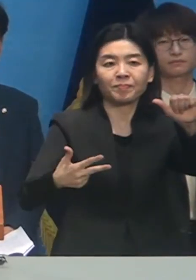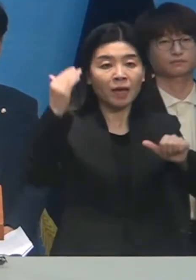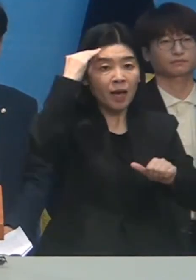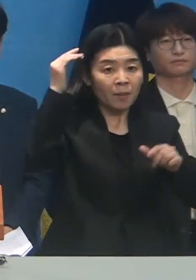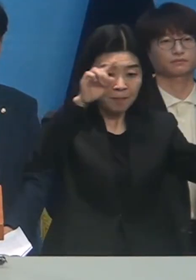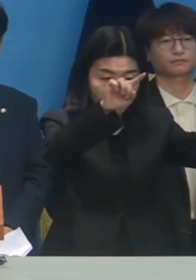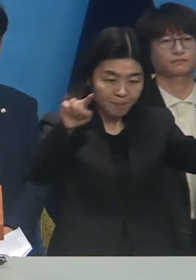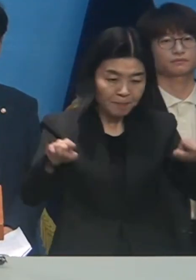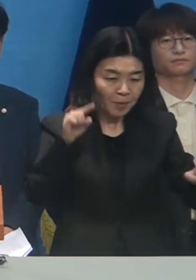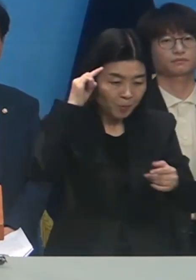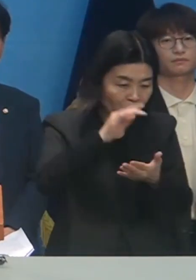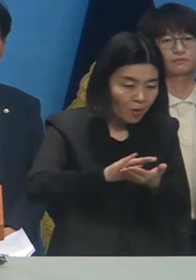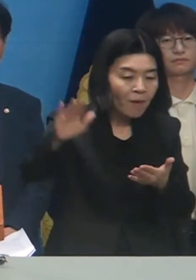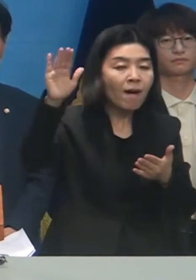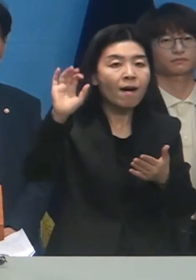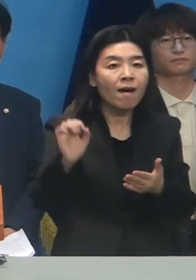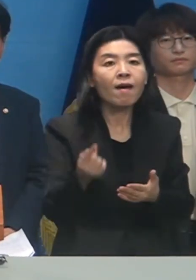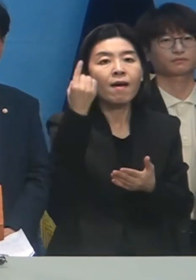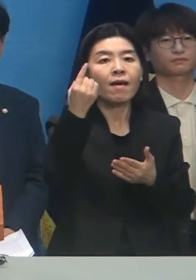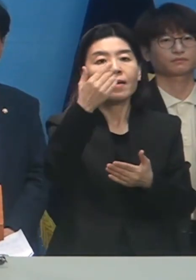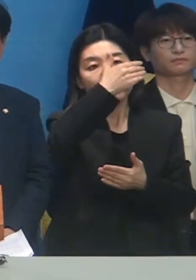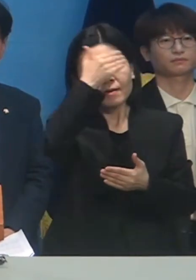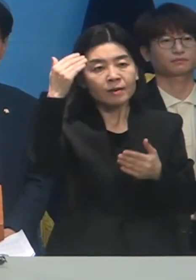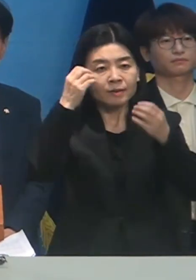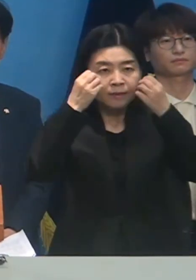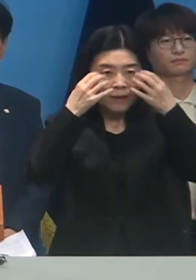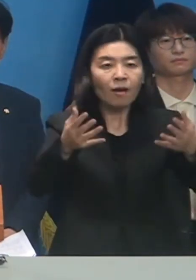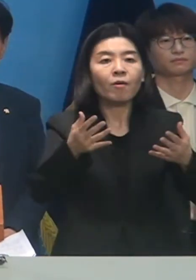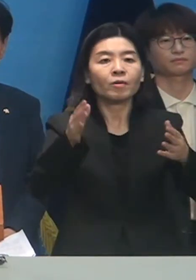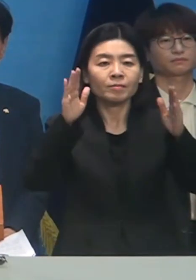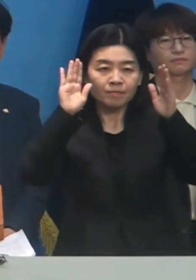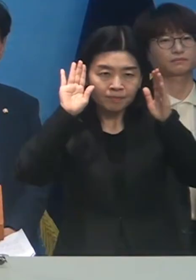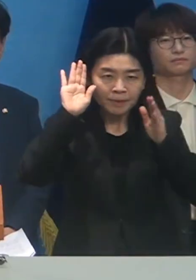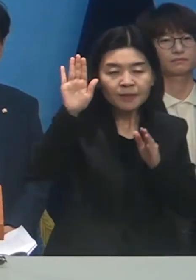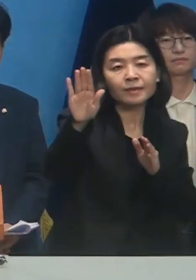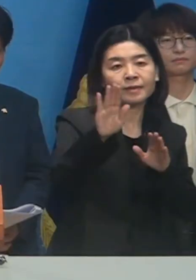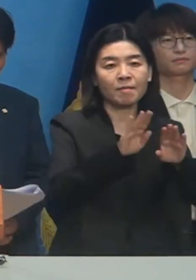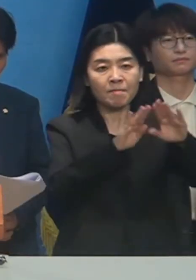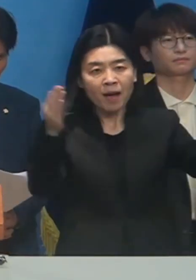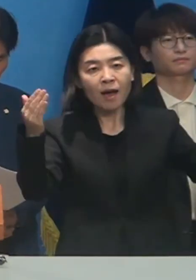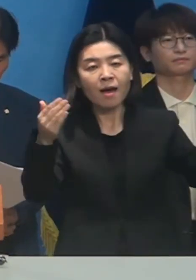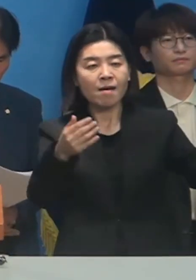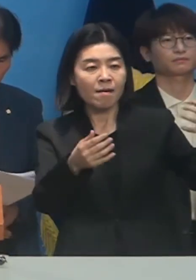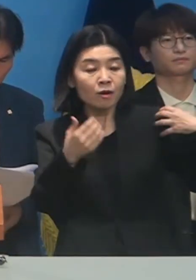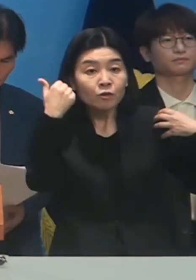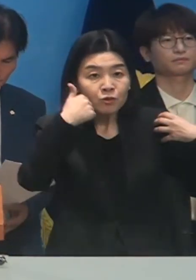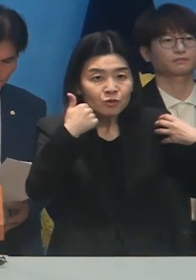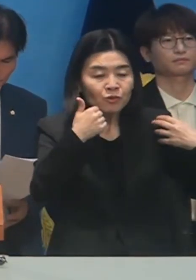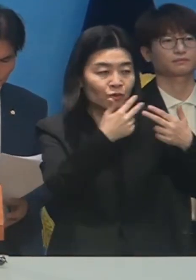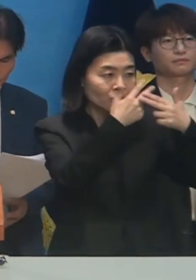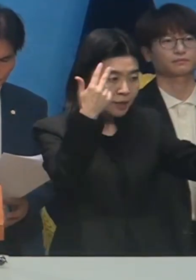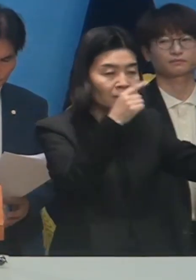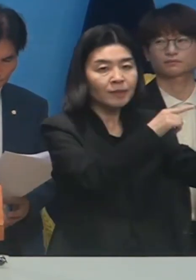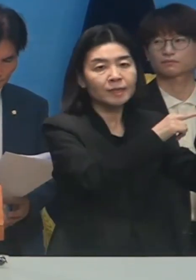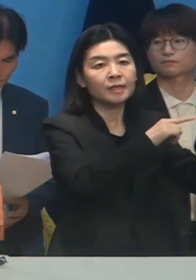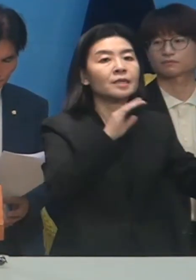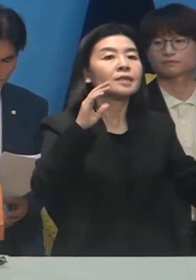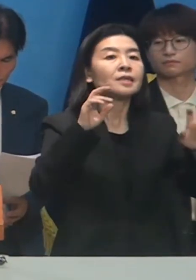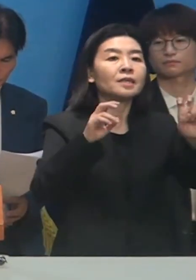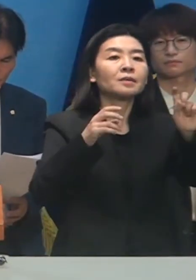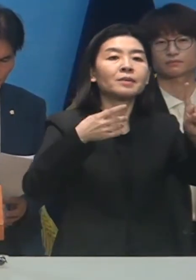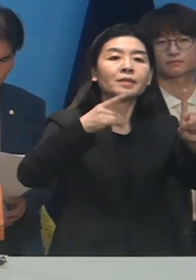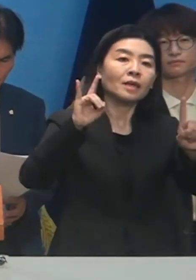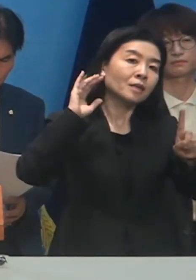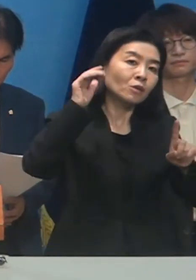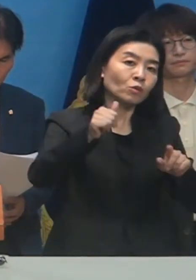한반도의 평화를 통해 청년들의 새로운 미래를 열어줄 대통령으로 대한민국의 제21대 대선 후보인